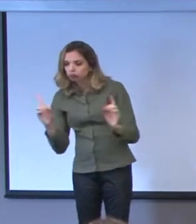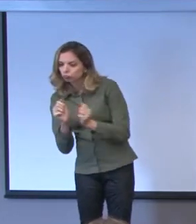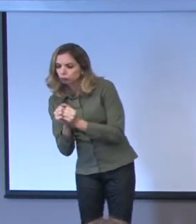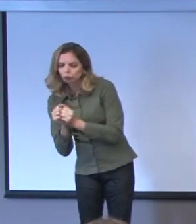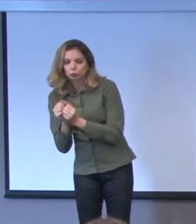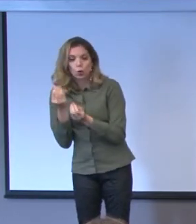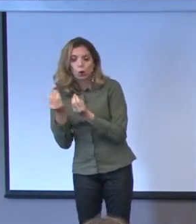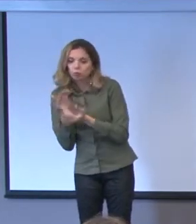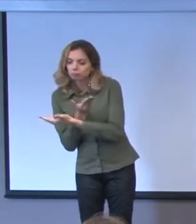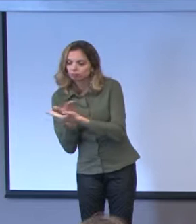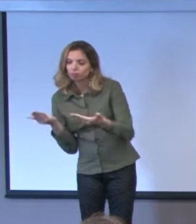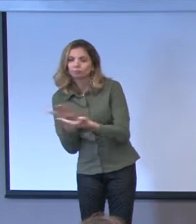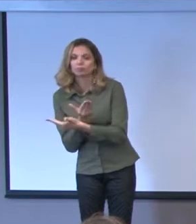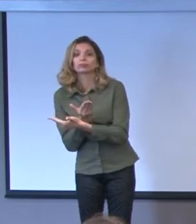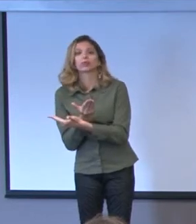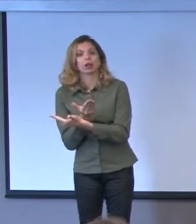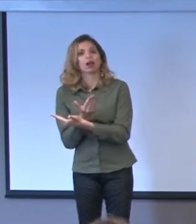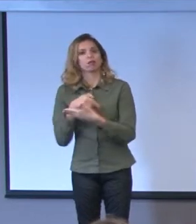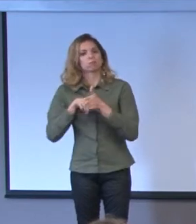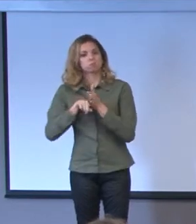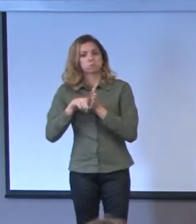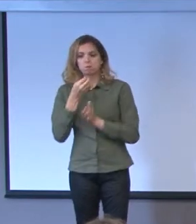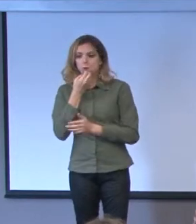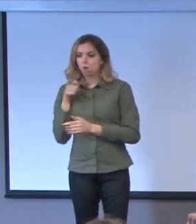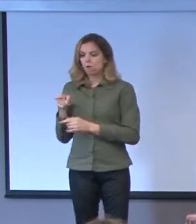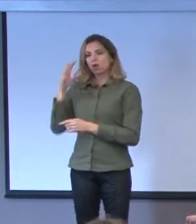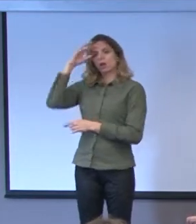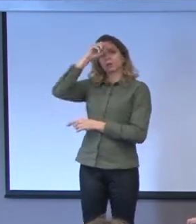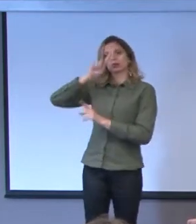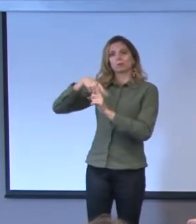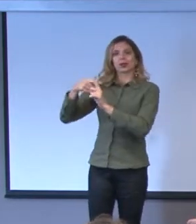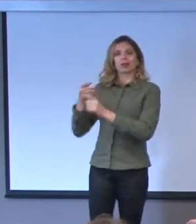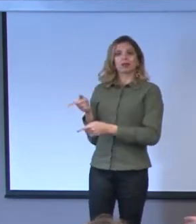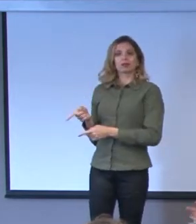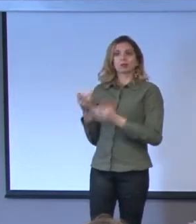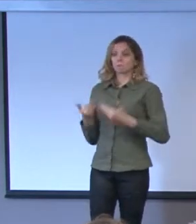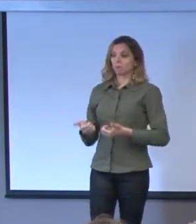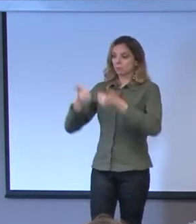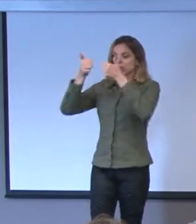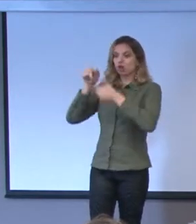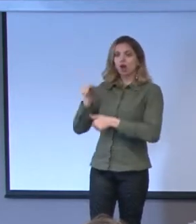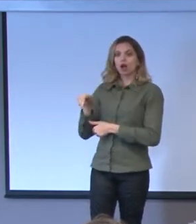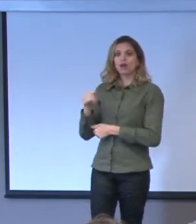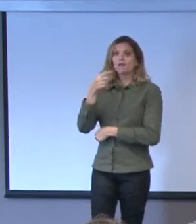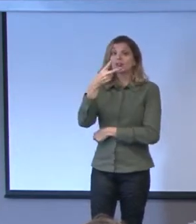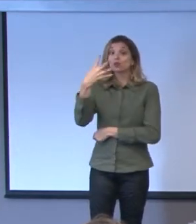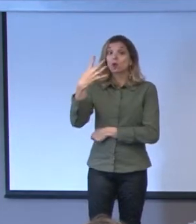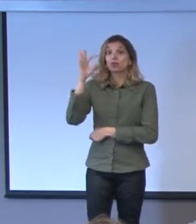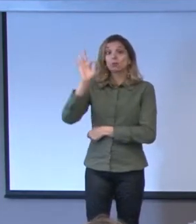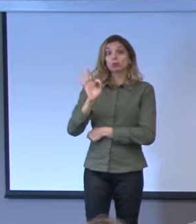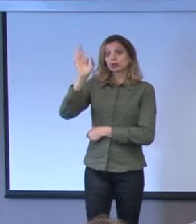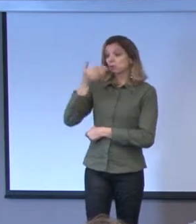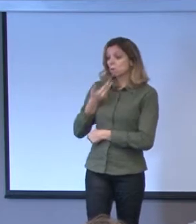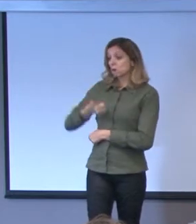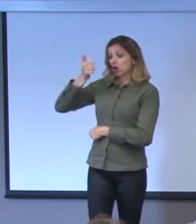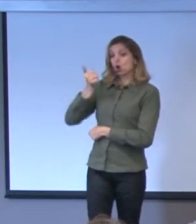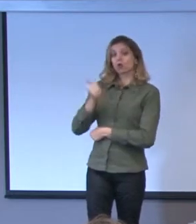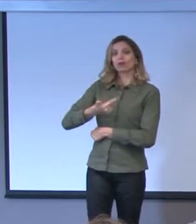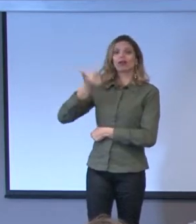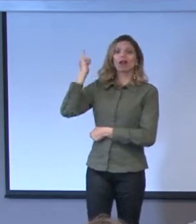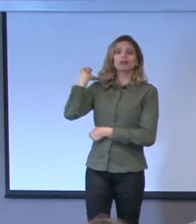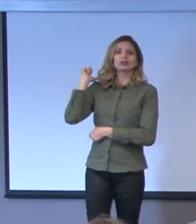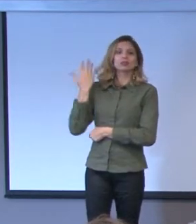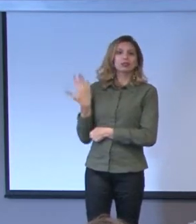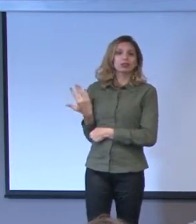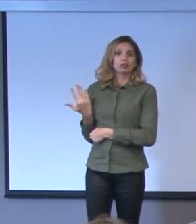nesse contexto. Mas a média de melhora ela é de 24%. Quer dizer, a